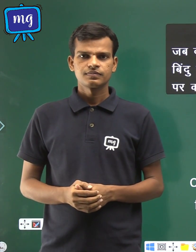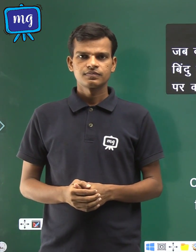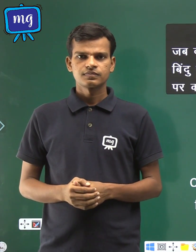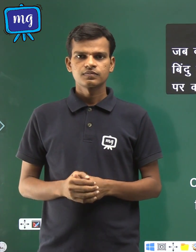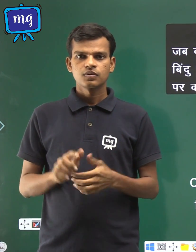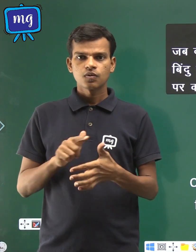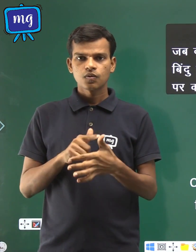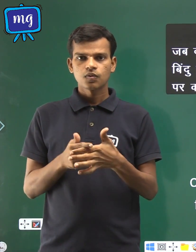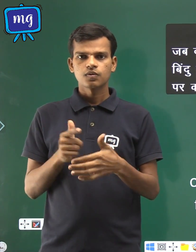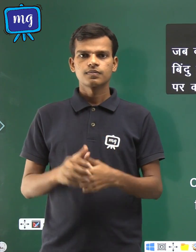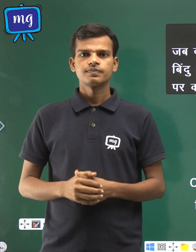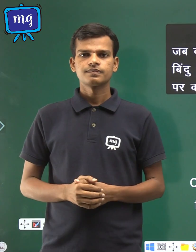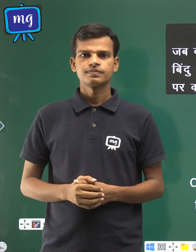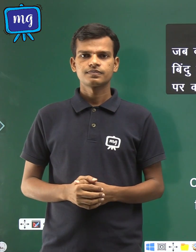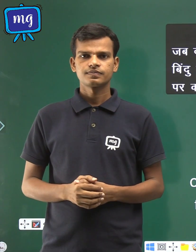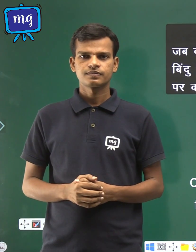कोण,